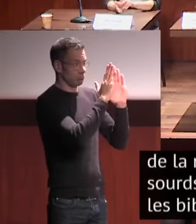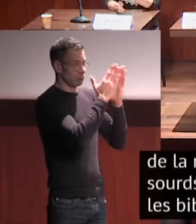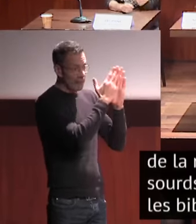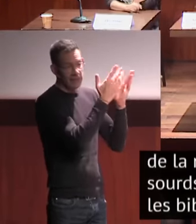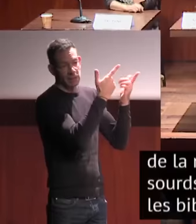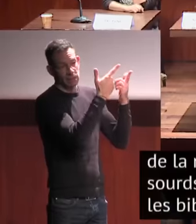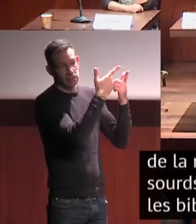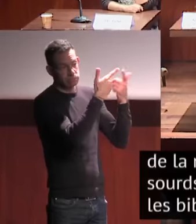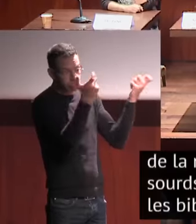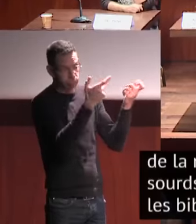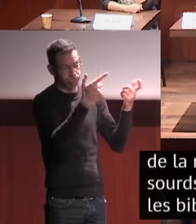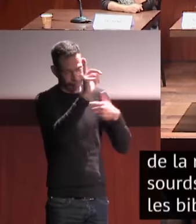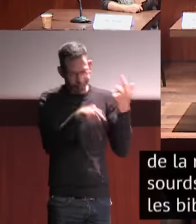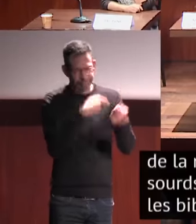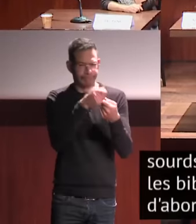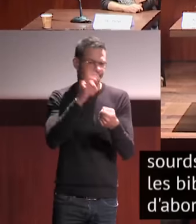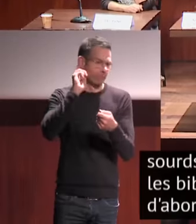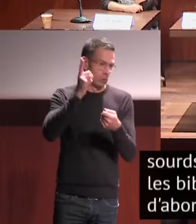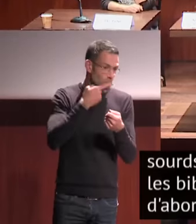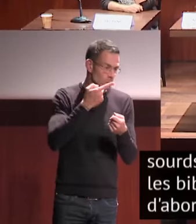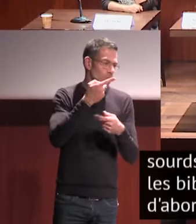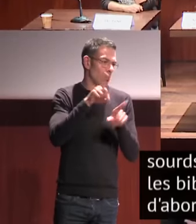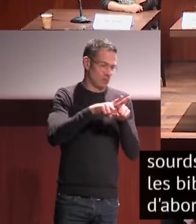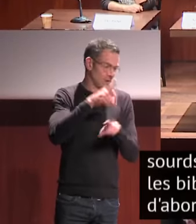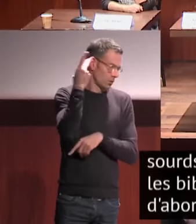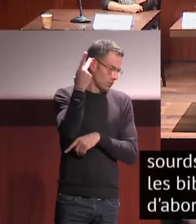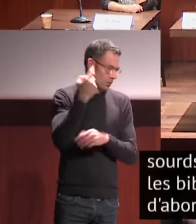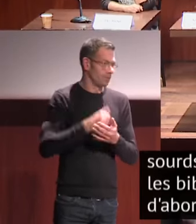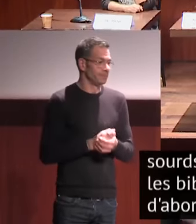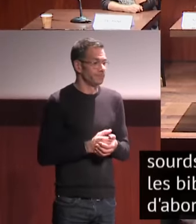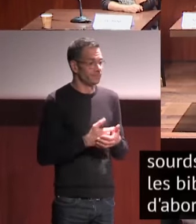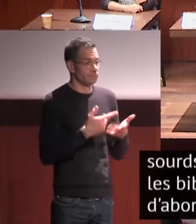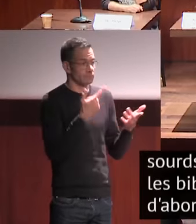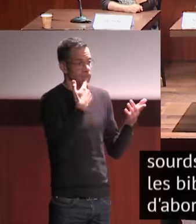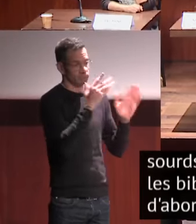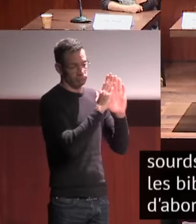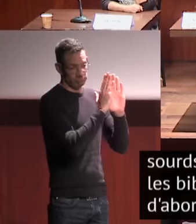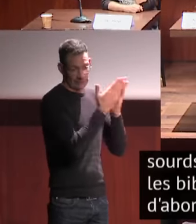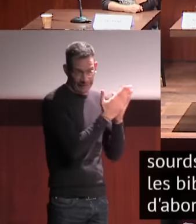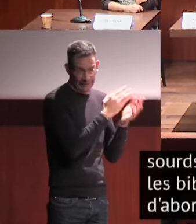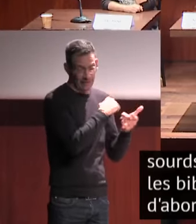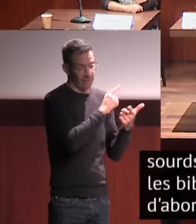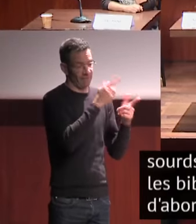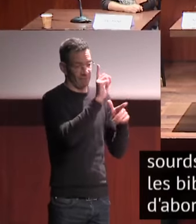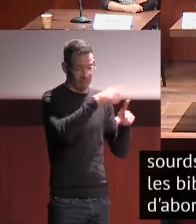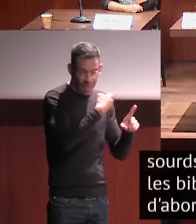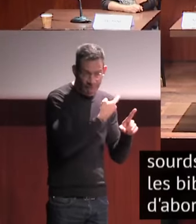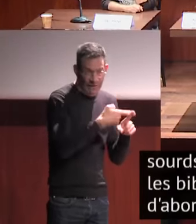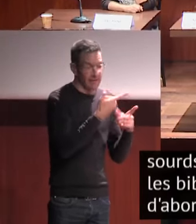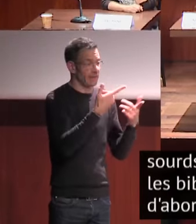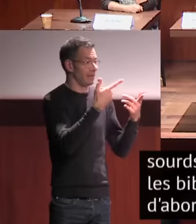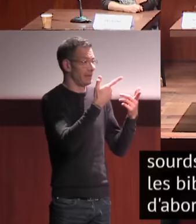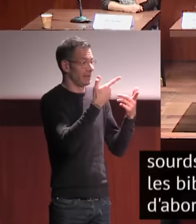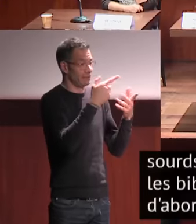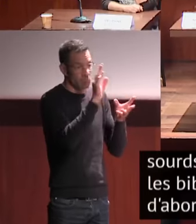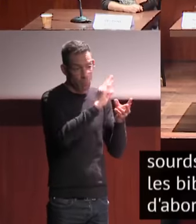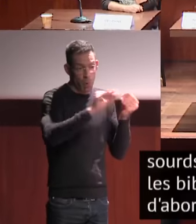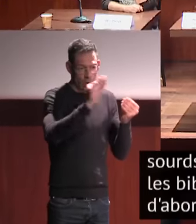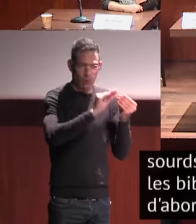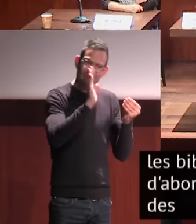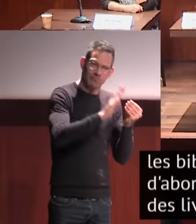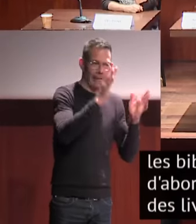aux entendants. Donc avec des livres, des films, voilà, des objets